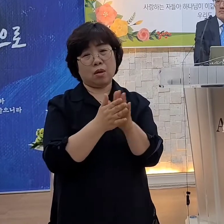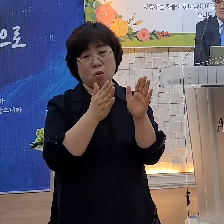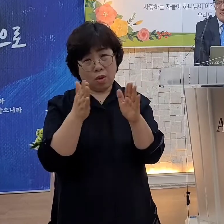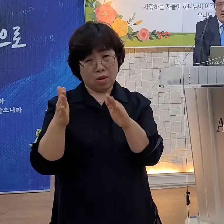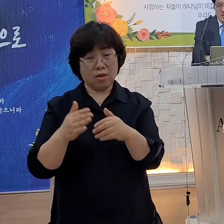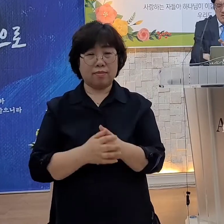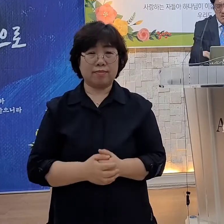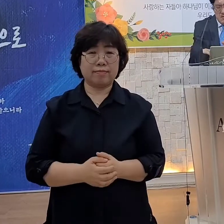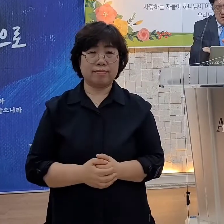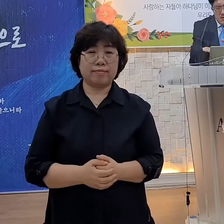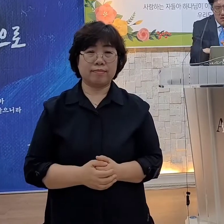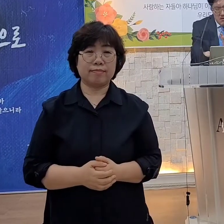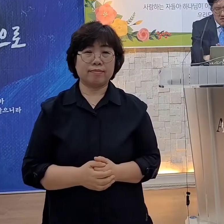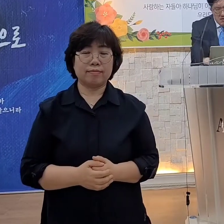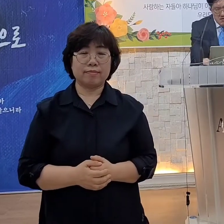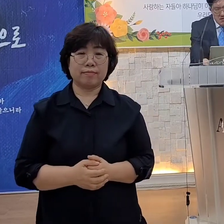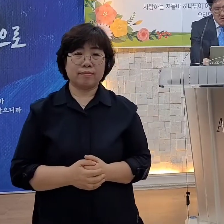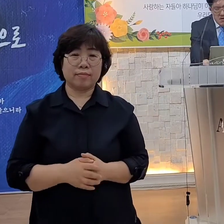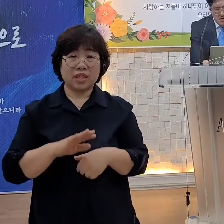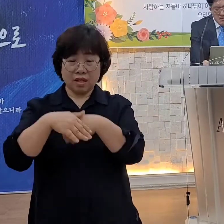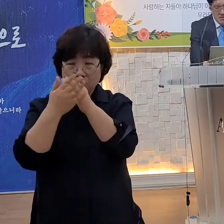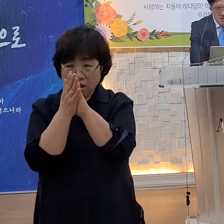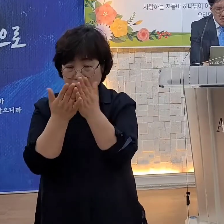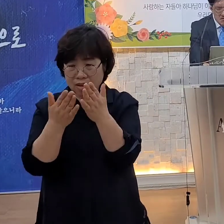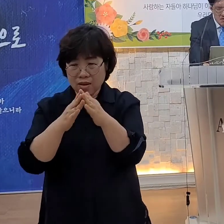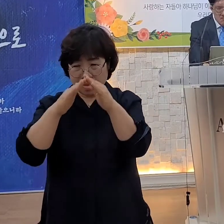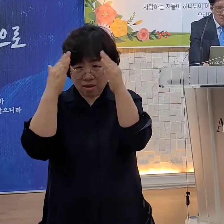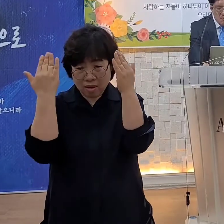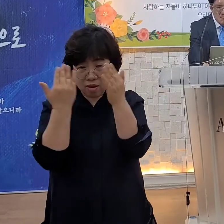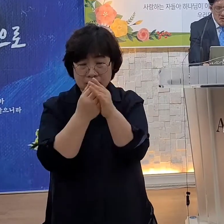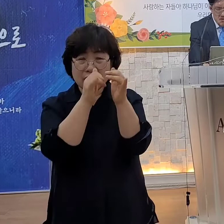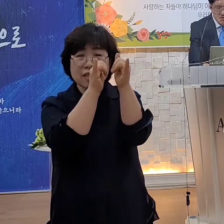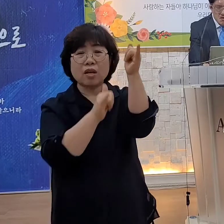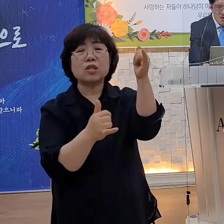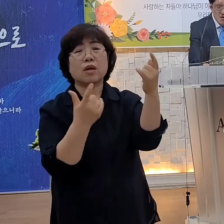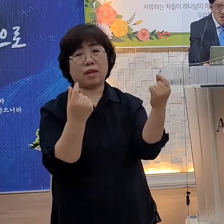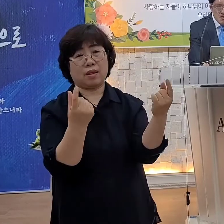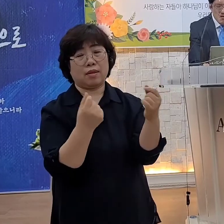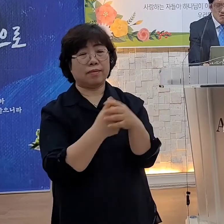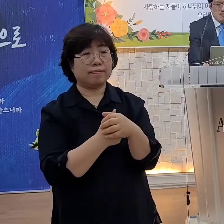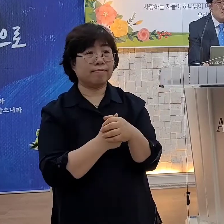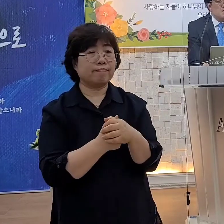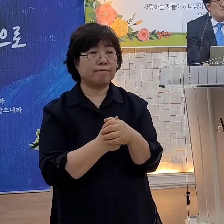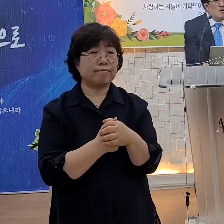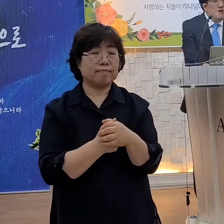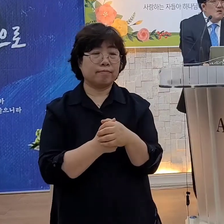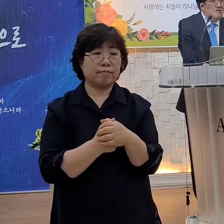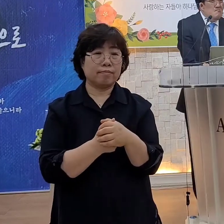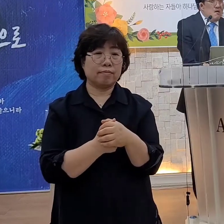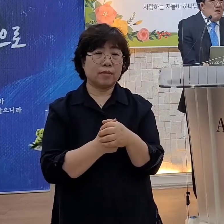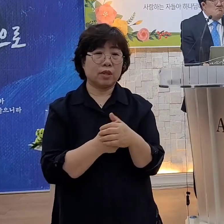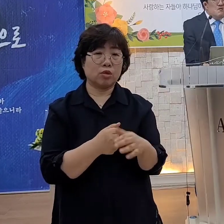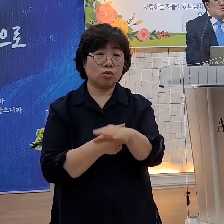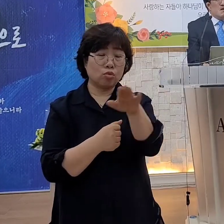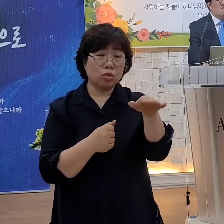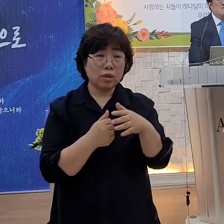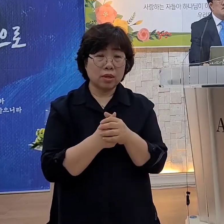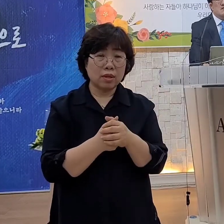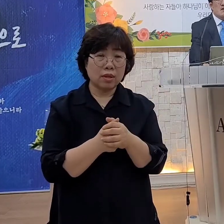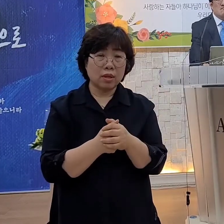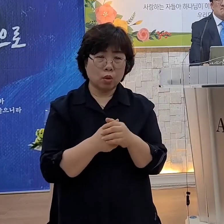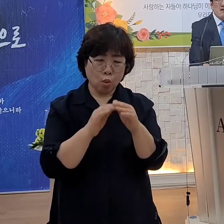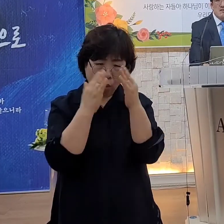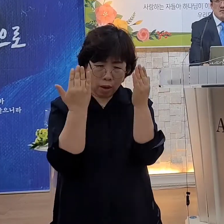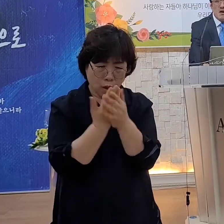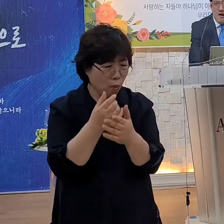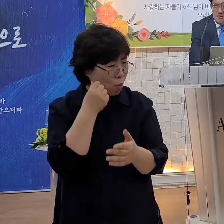일입니다. 그러니까 이게 성경 전체의 역사고 메시지다. 정말 우리가 왜 우리는 이렇게